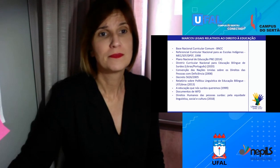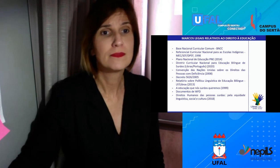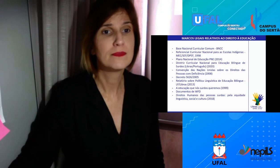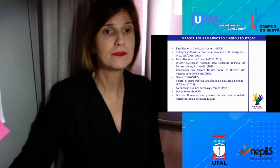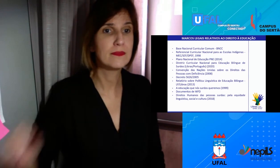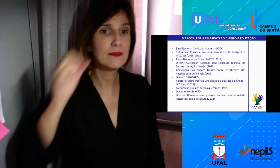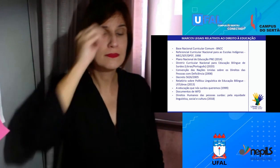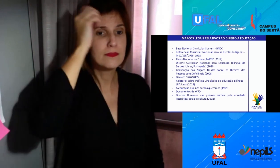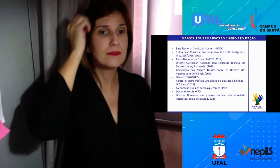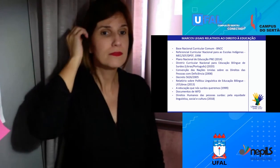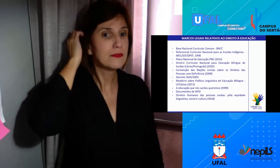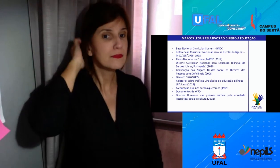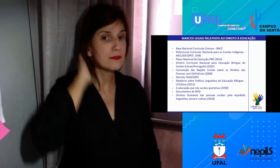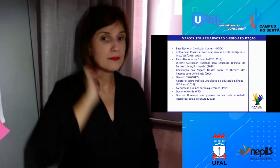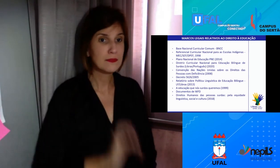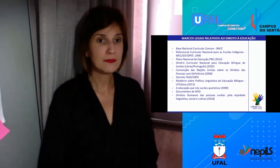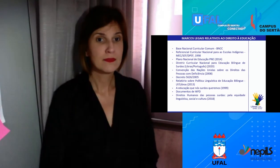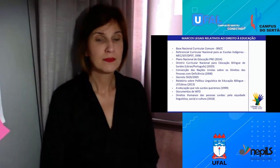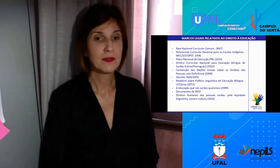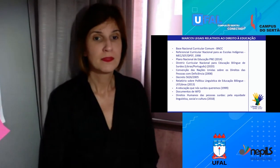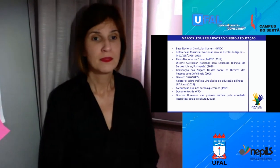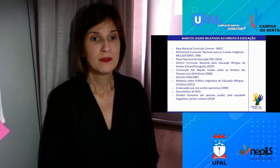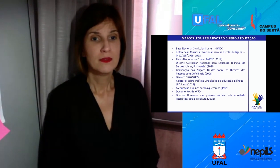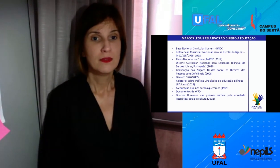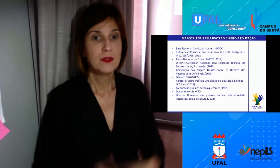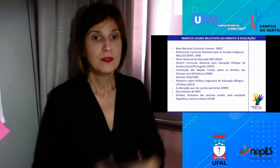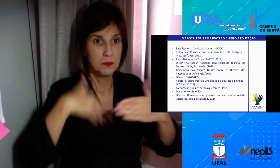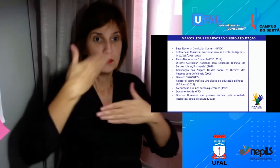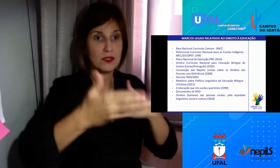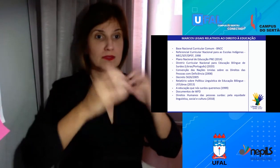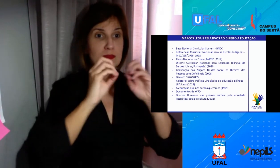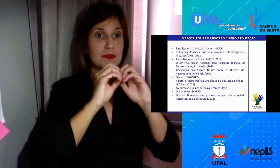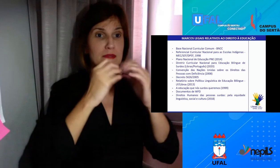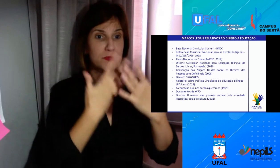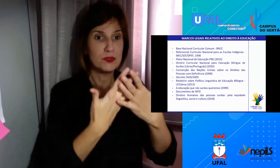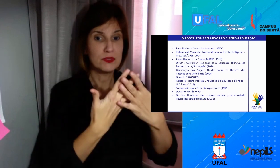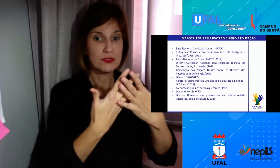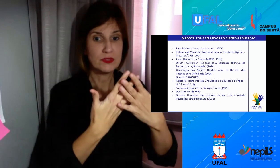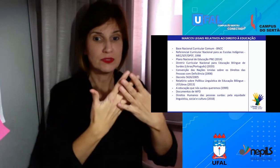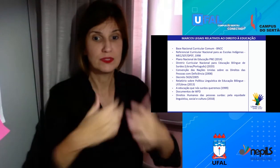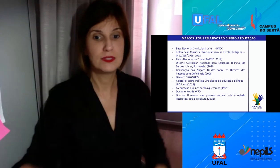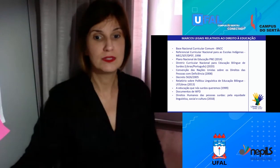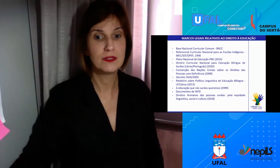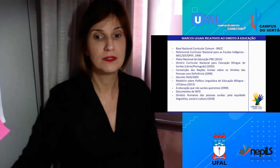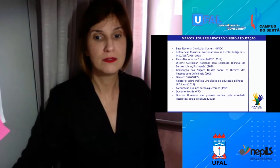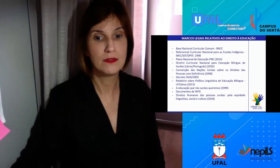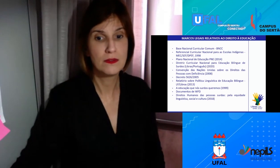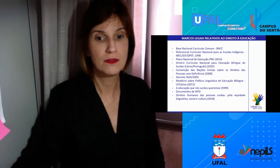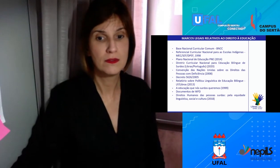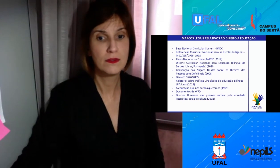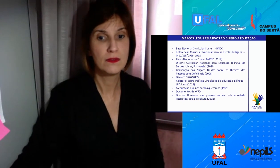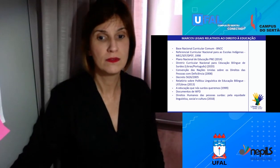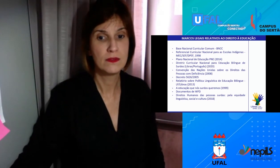foram gerados e que trazem todas essas necessidades que temos para a educação bilíngue.